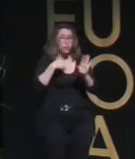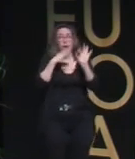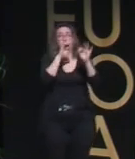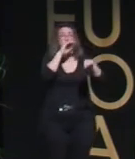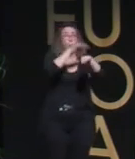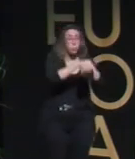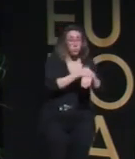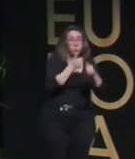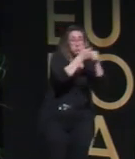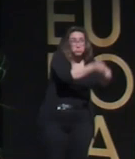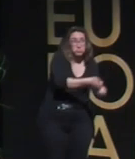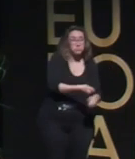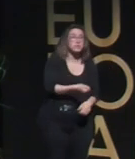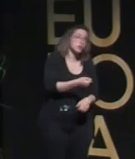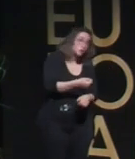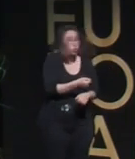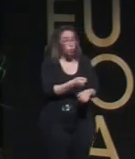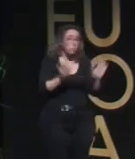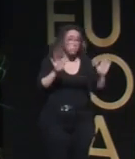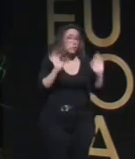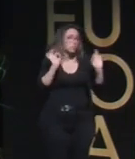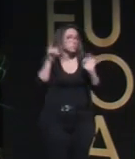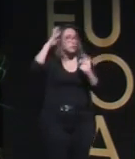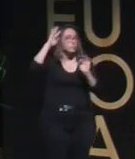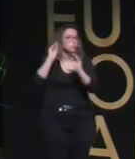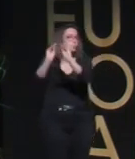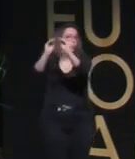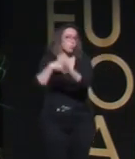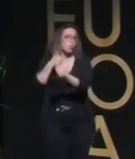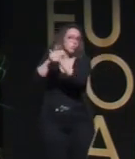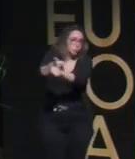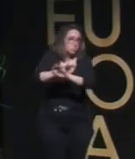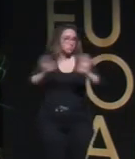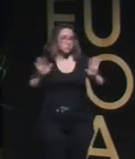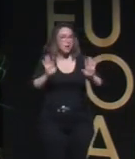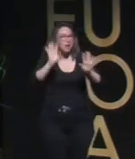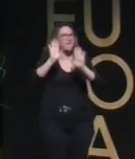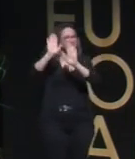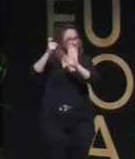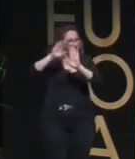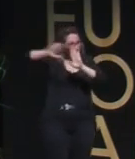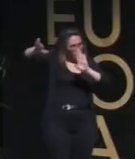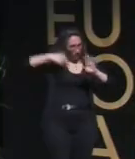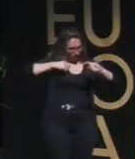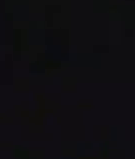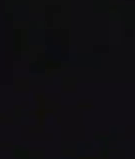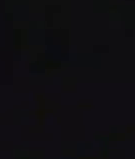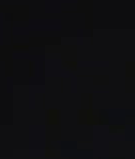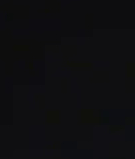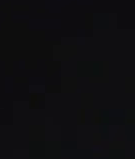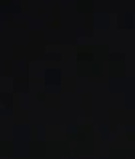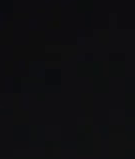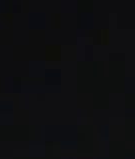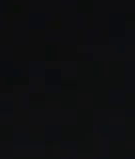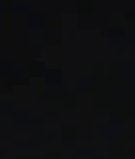Entonces, elijo serlo o no serlo, pero estoy en lo que esperan de mí. No sé si me explico con esta idea. No estoy tanto en yo qué quiero. No hay esta madurez interna de introspección.